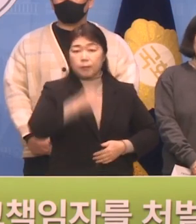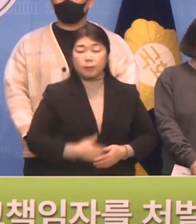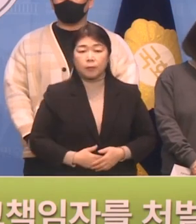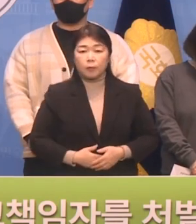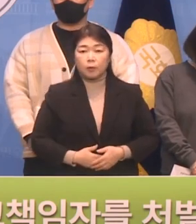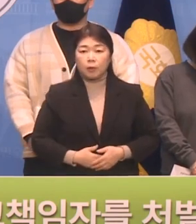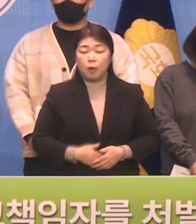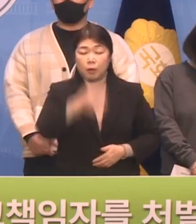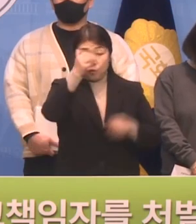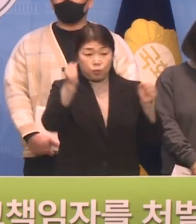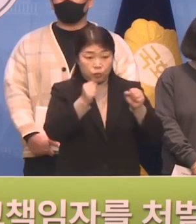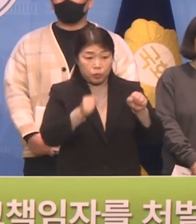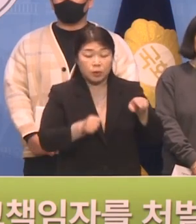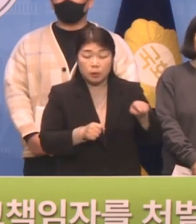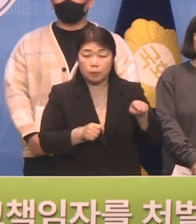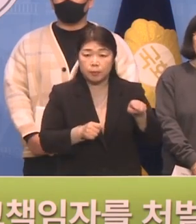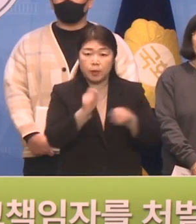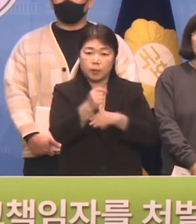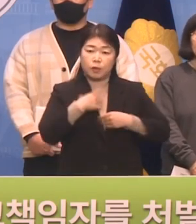충청북도는 행정안전부